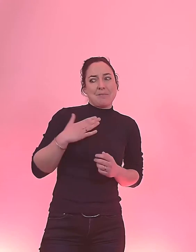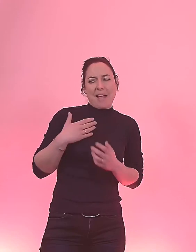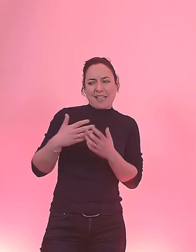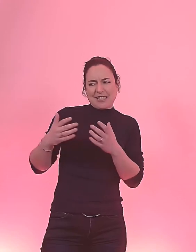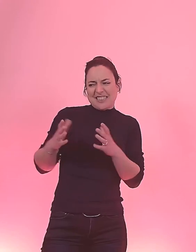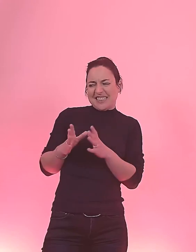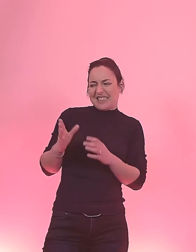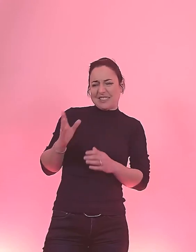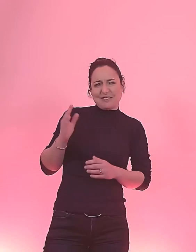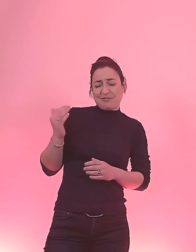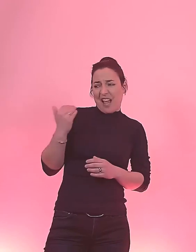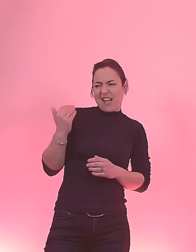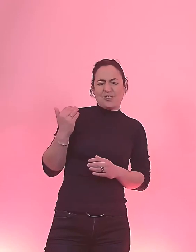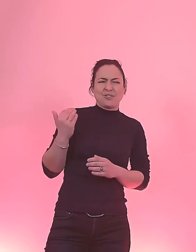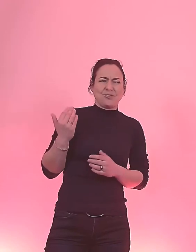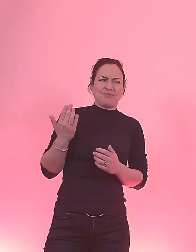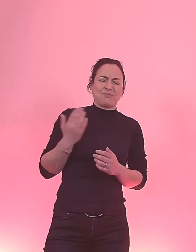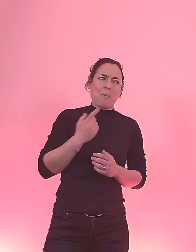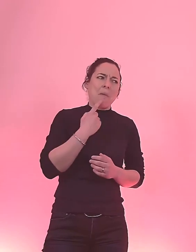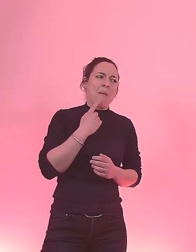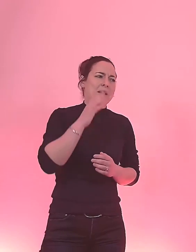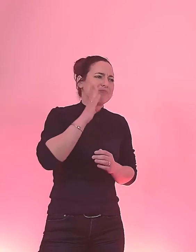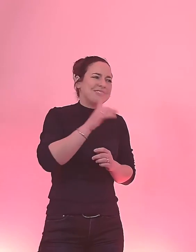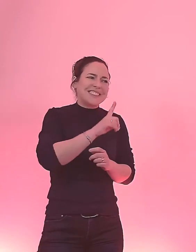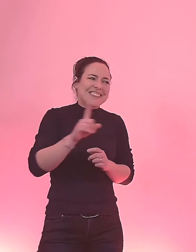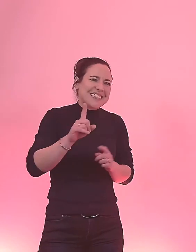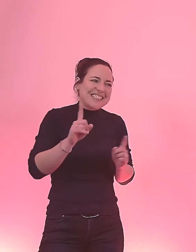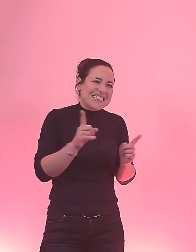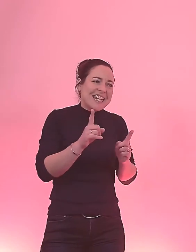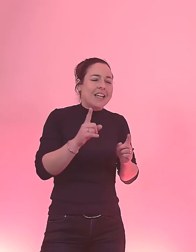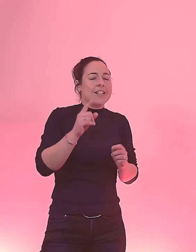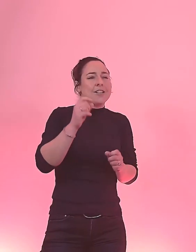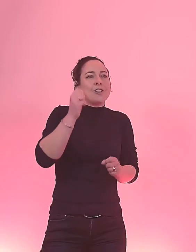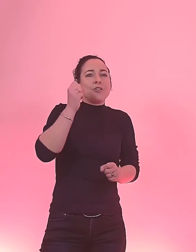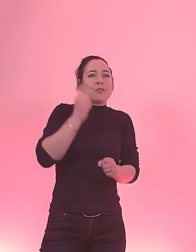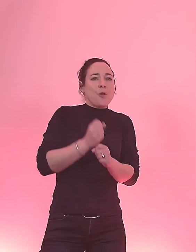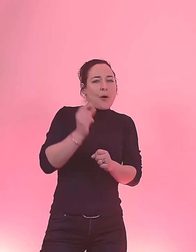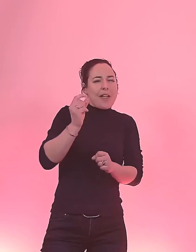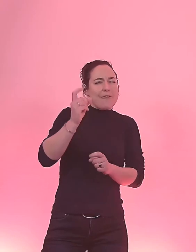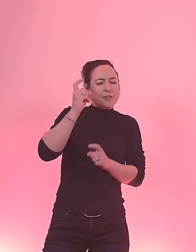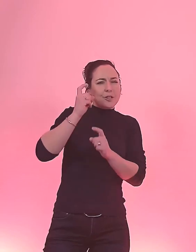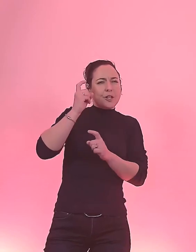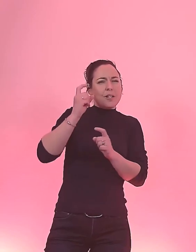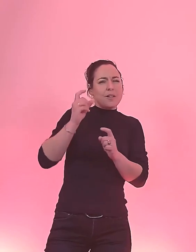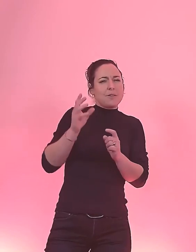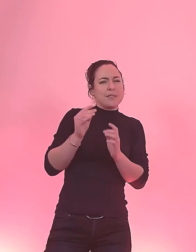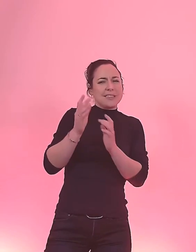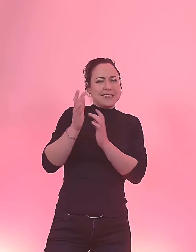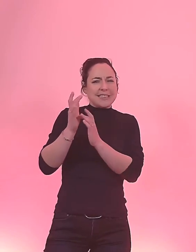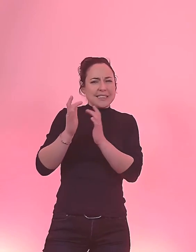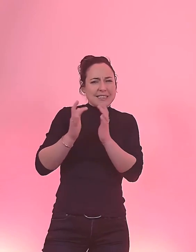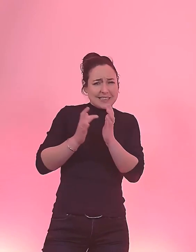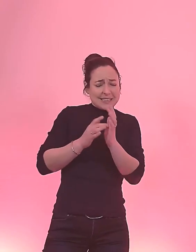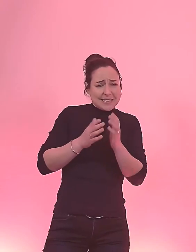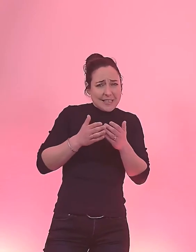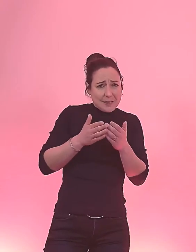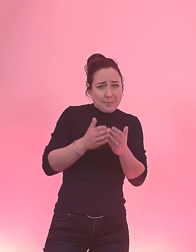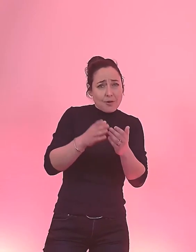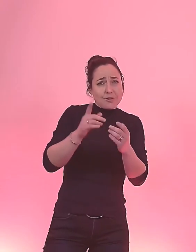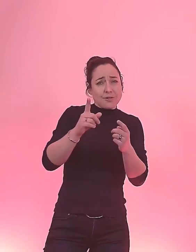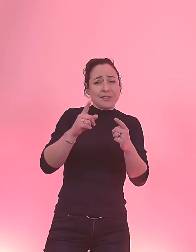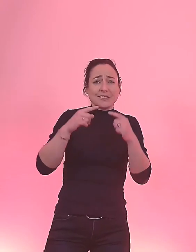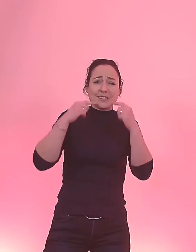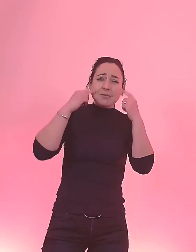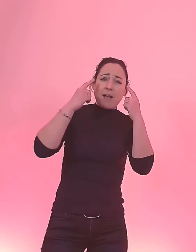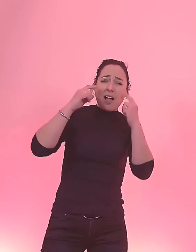pad gaan alle niet zingen ja ik toch even dat liedje terughalen eiwit kiezen zin de boot you can small in